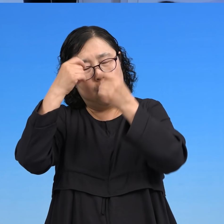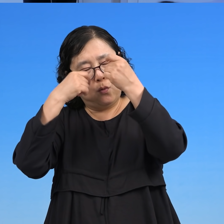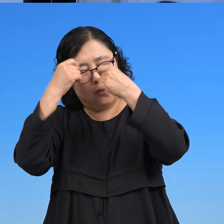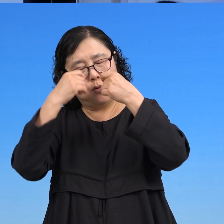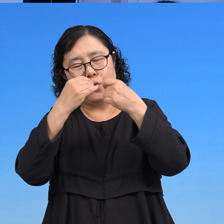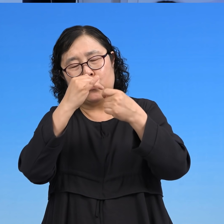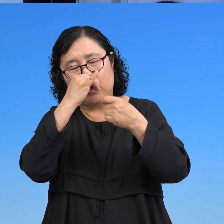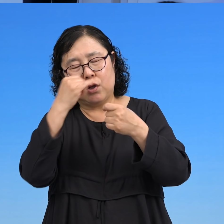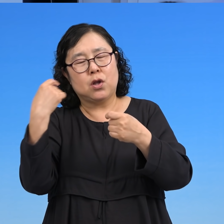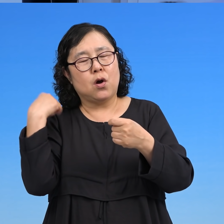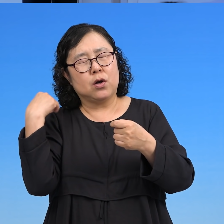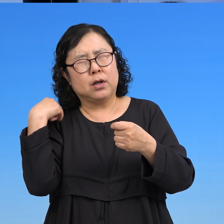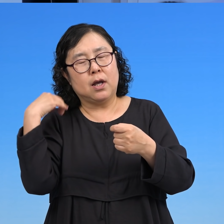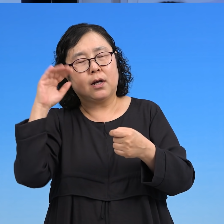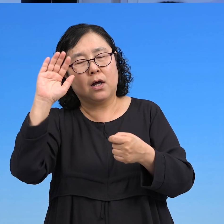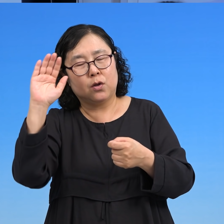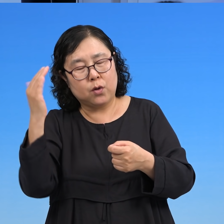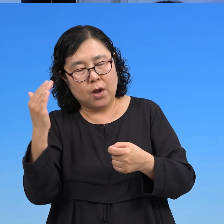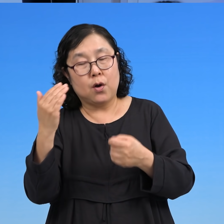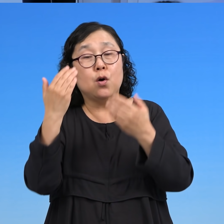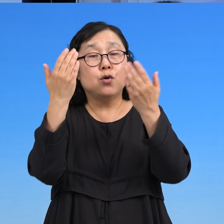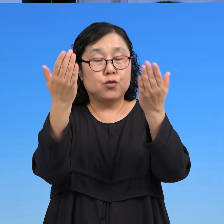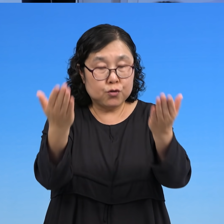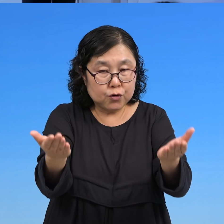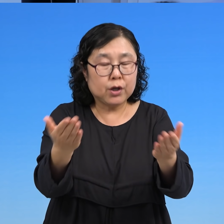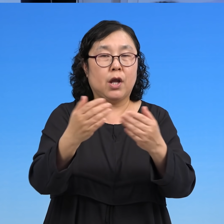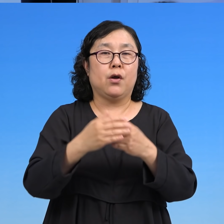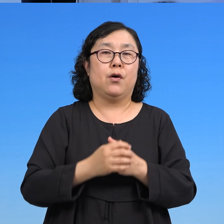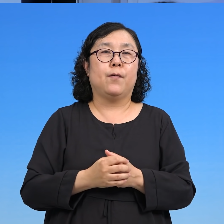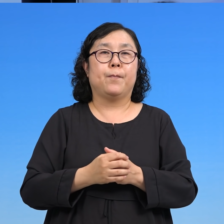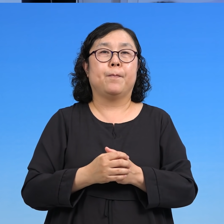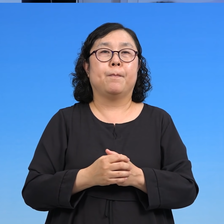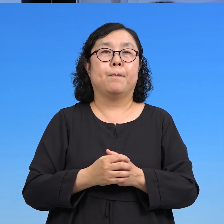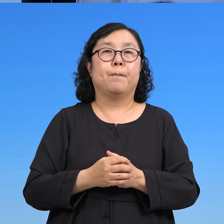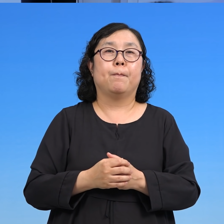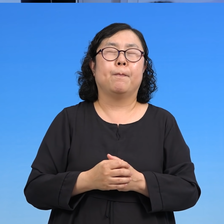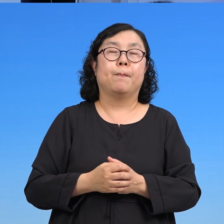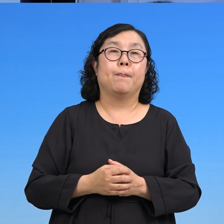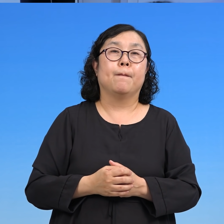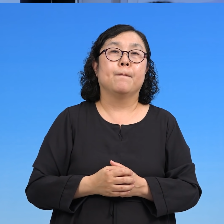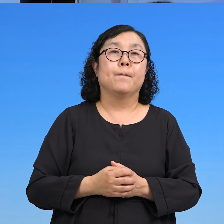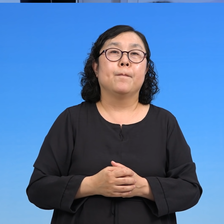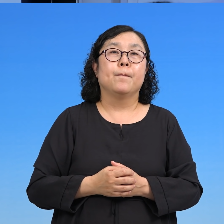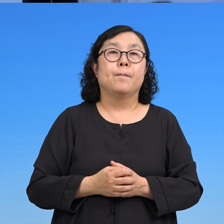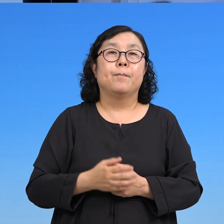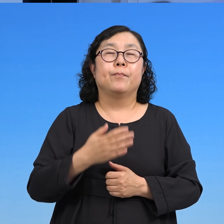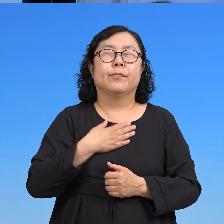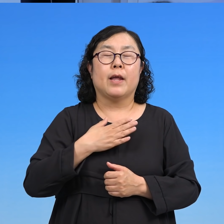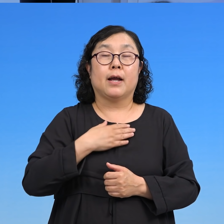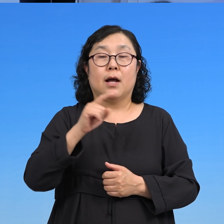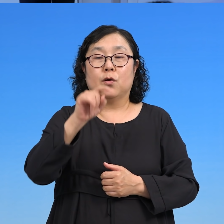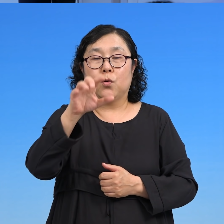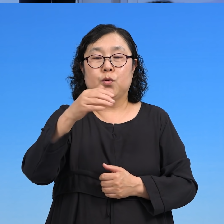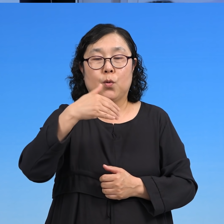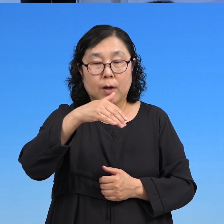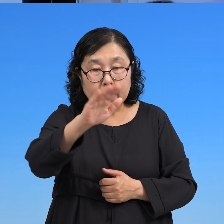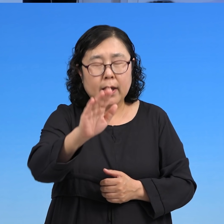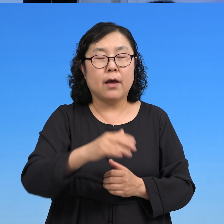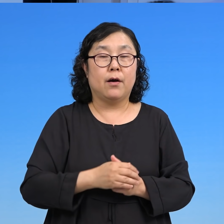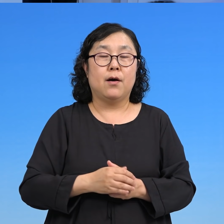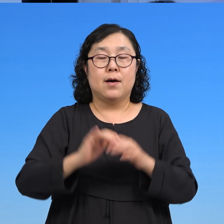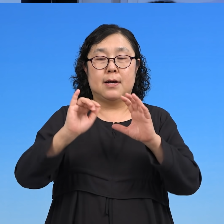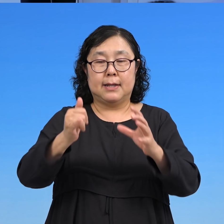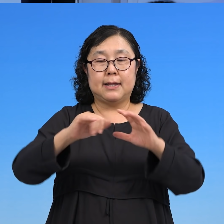되어 줄게요. 제가 당신이 기대어 울 수 있는 어깨가 되어 줄게요. 내가